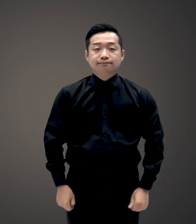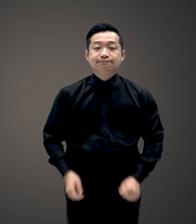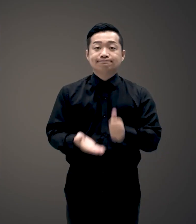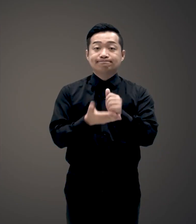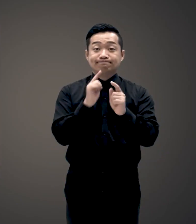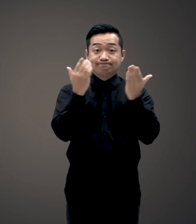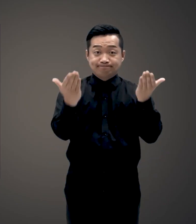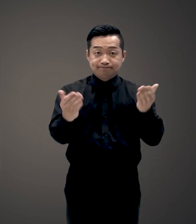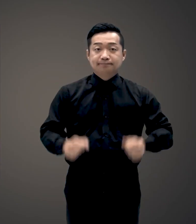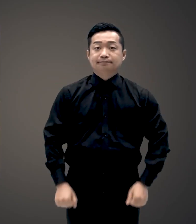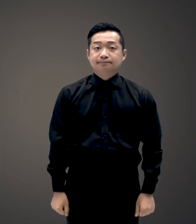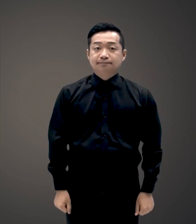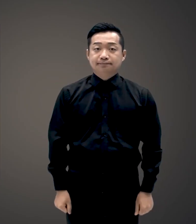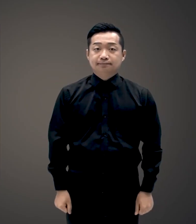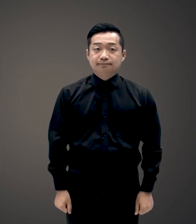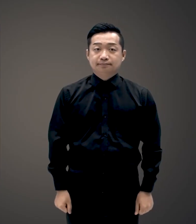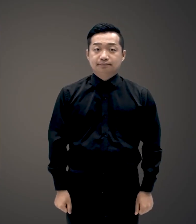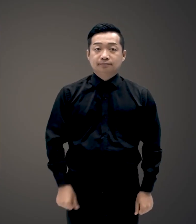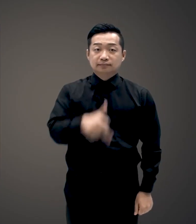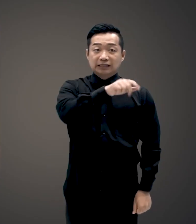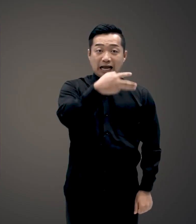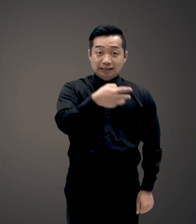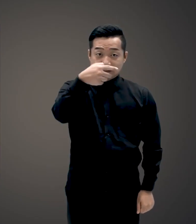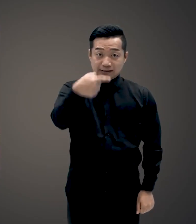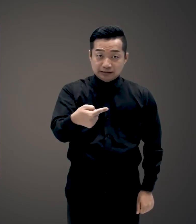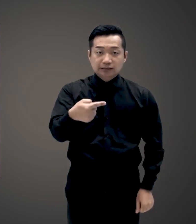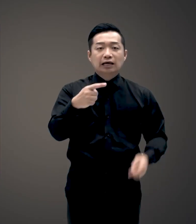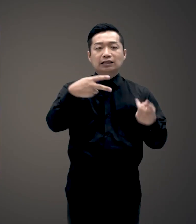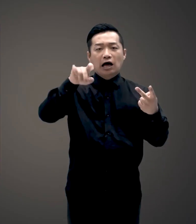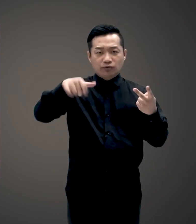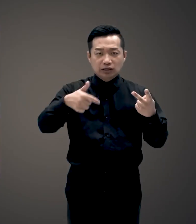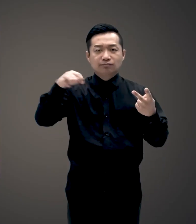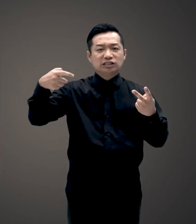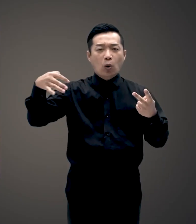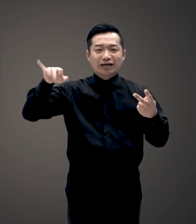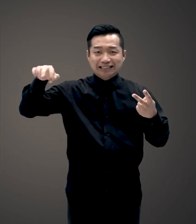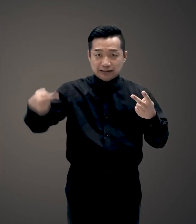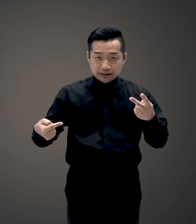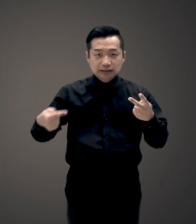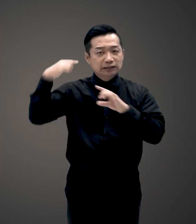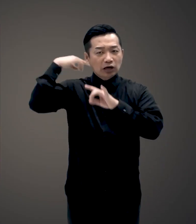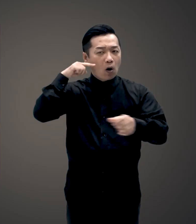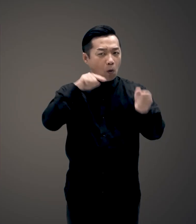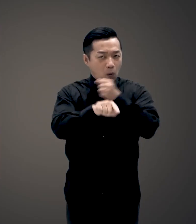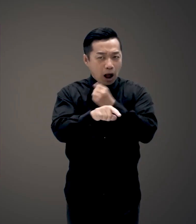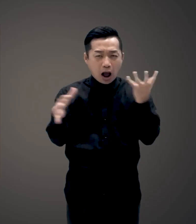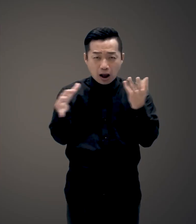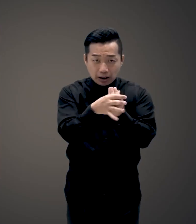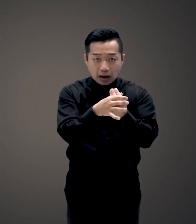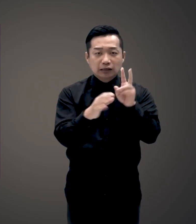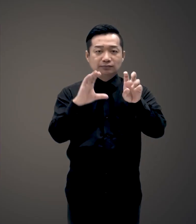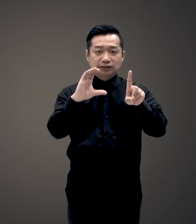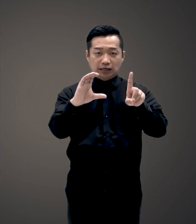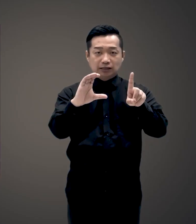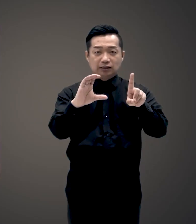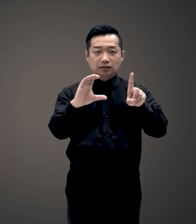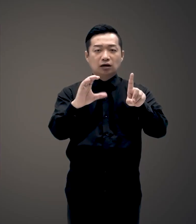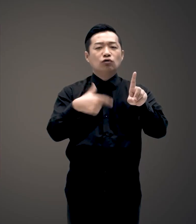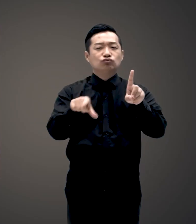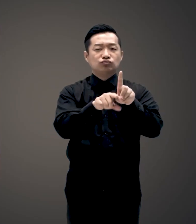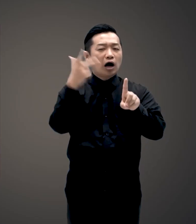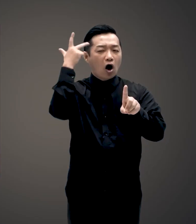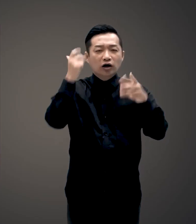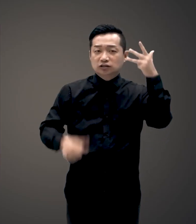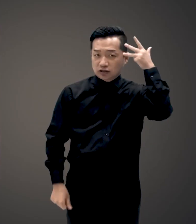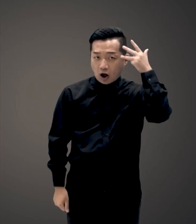호린 폴리시. 칸트, 다윈, 프로이트, 신경과학을 횡단하는 21세기를 위한 정신